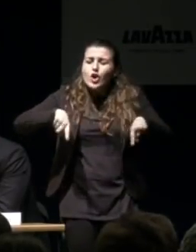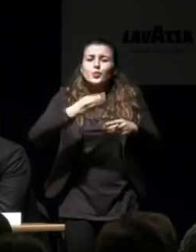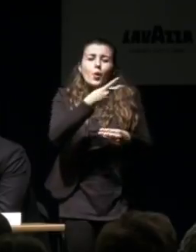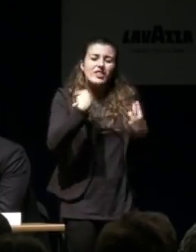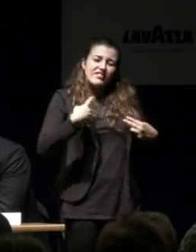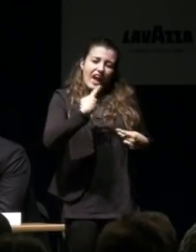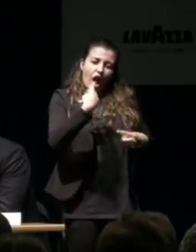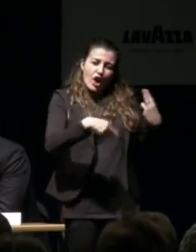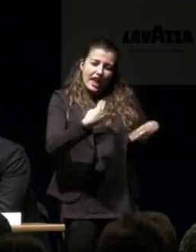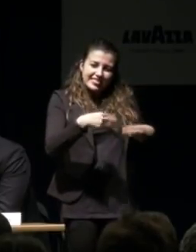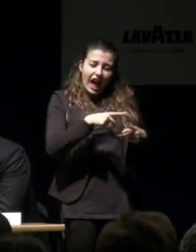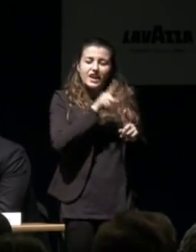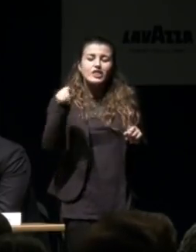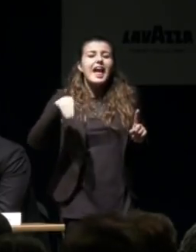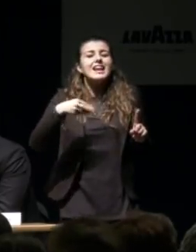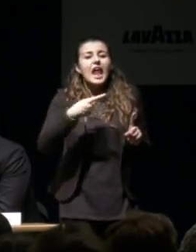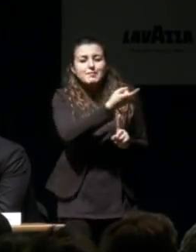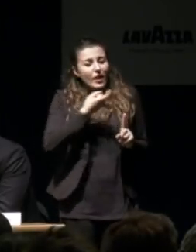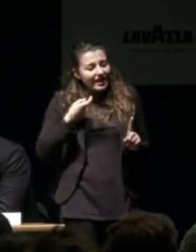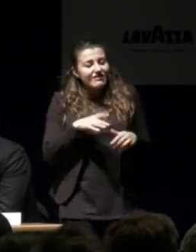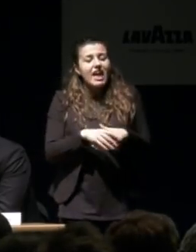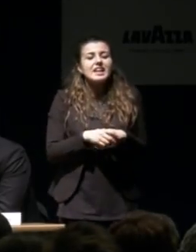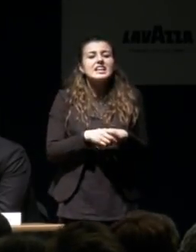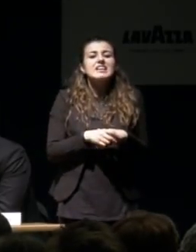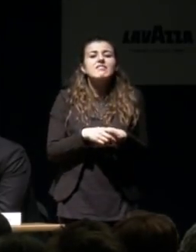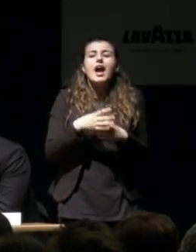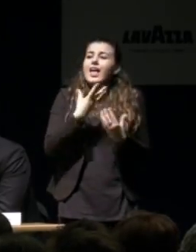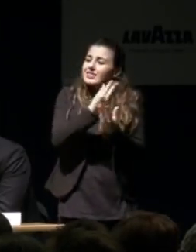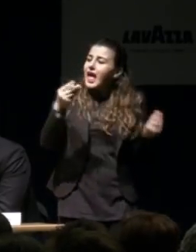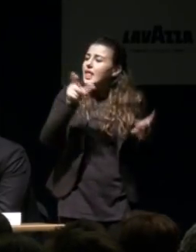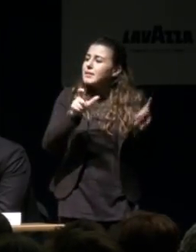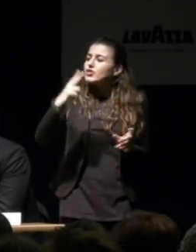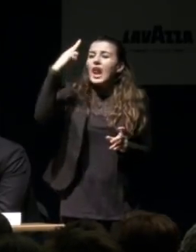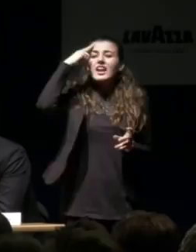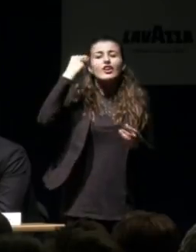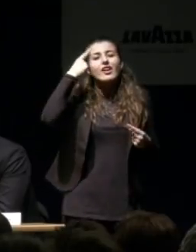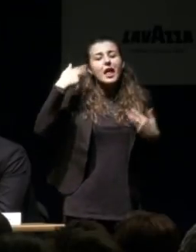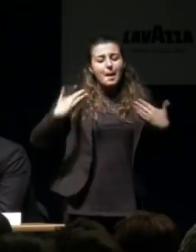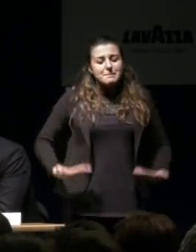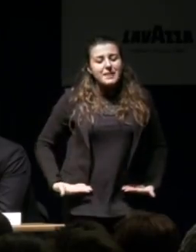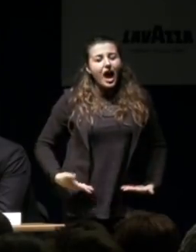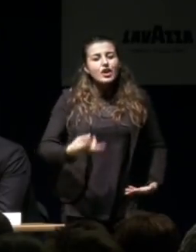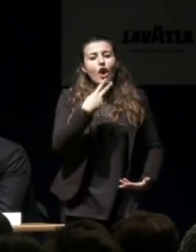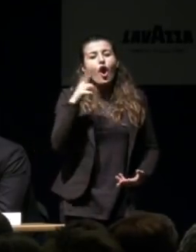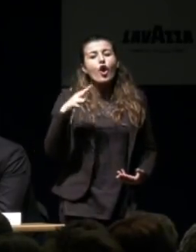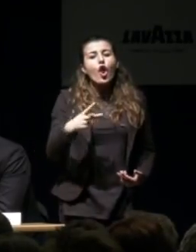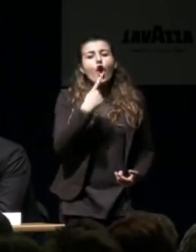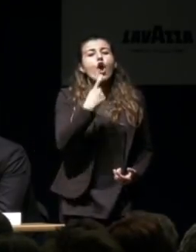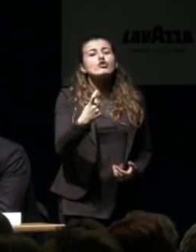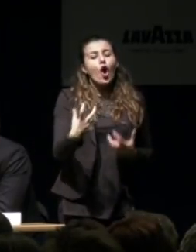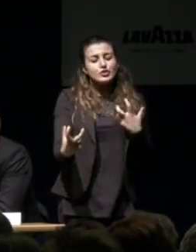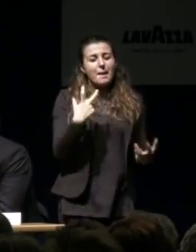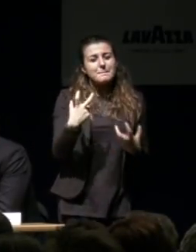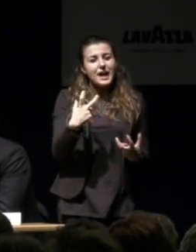taranto a napoli a quel tempo e molti di noi lo ricordano con un maglioncino rosso sgargiante che era